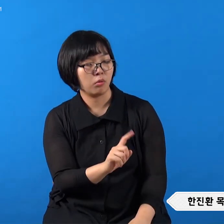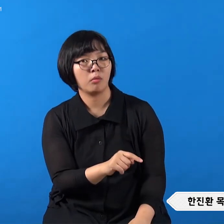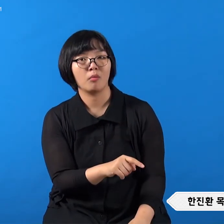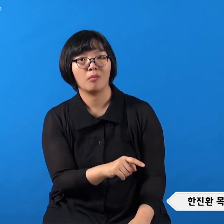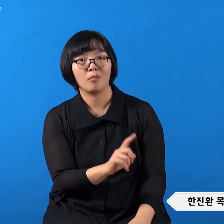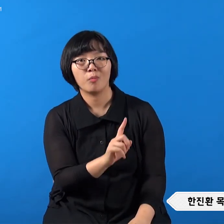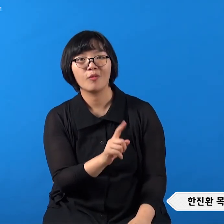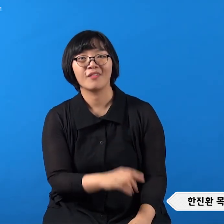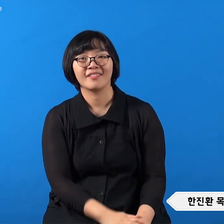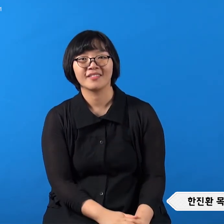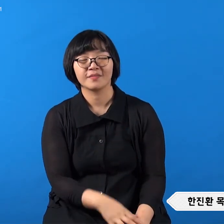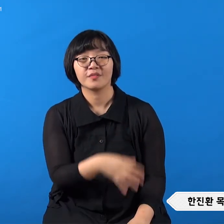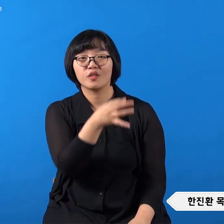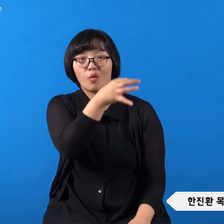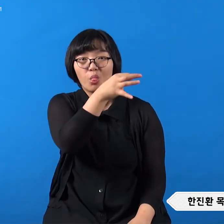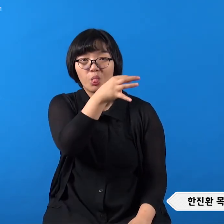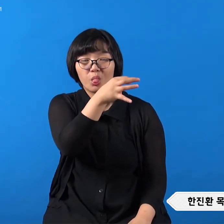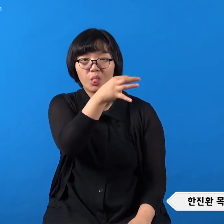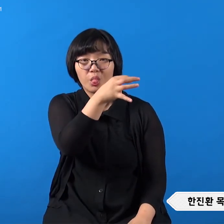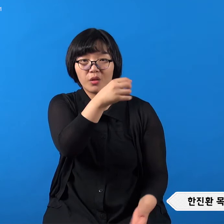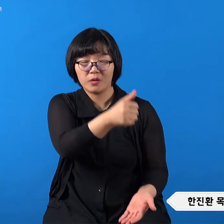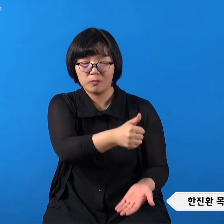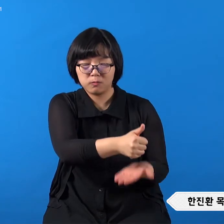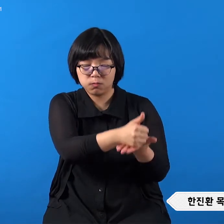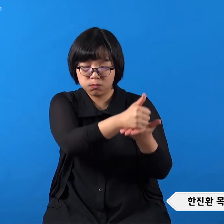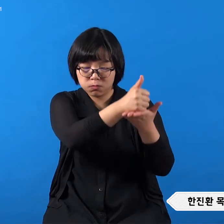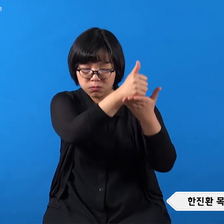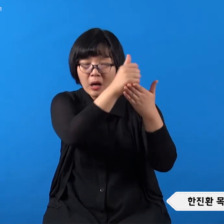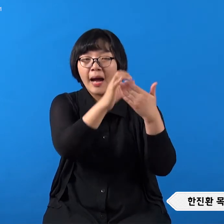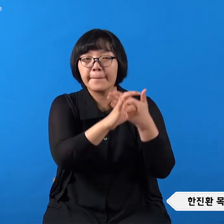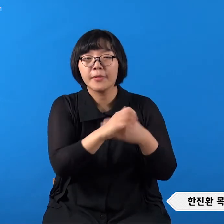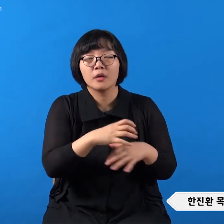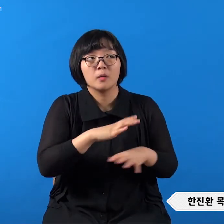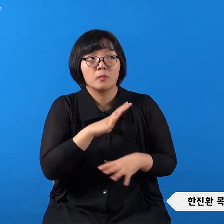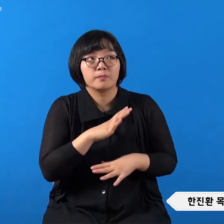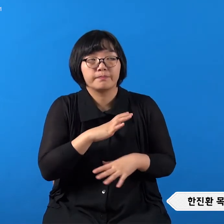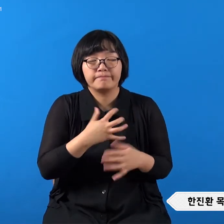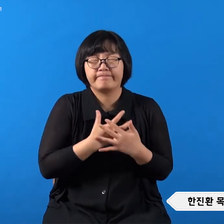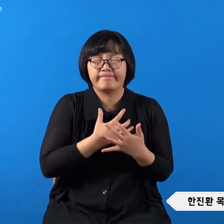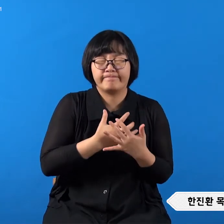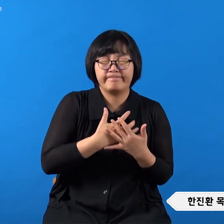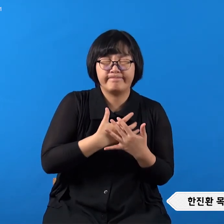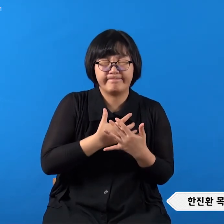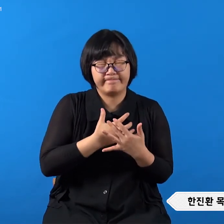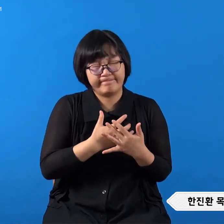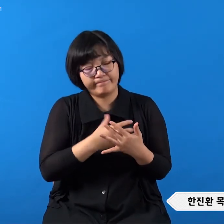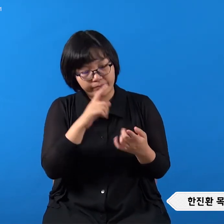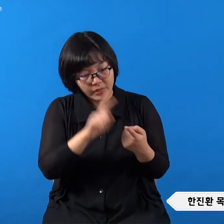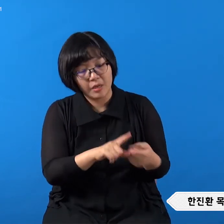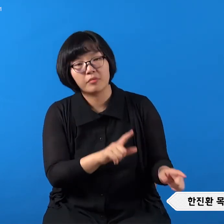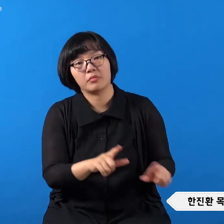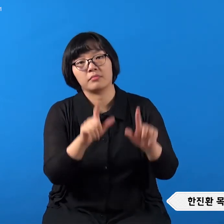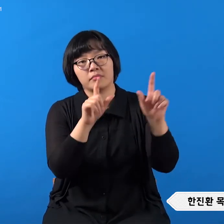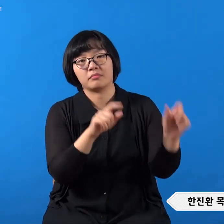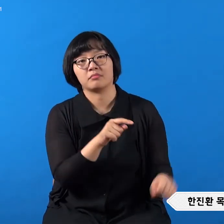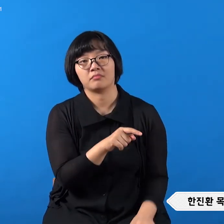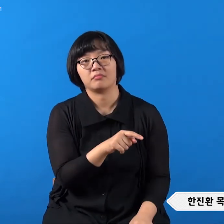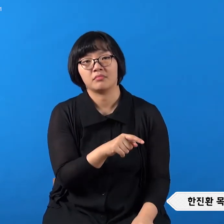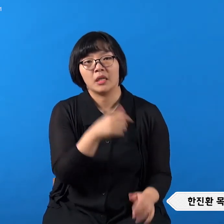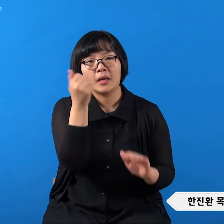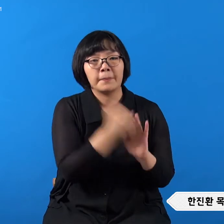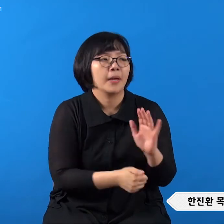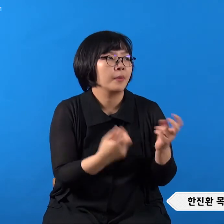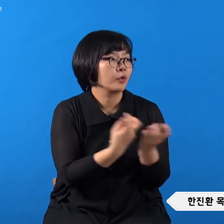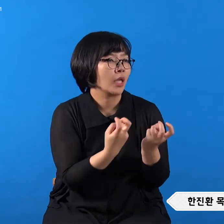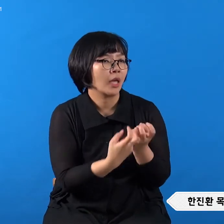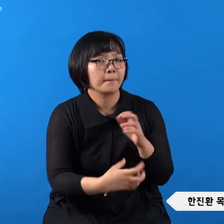무엇보다도 돈 우상을 섬기면 불안과 두려움에 사로잡혀서 살아야 됩니다. 실패하면 어떻게 하나?